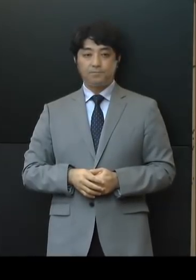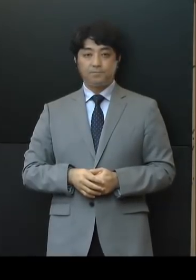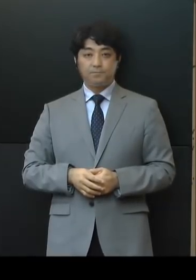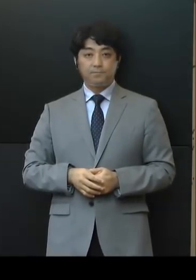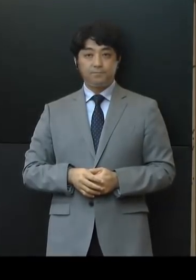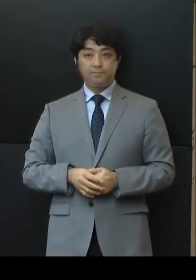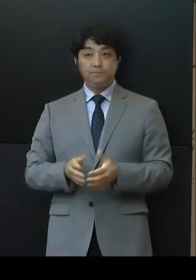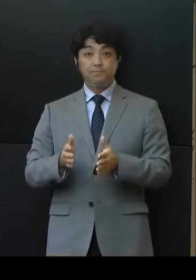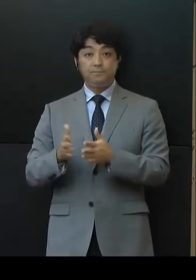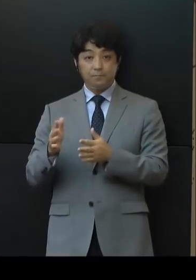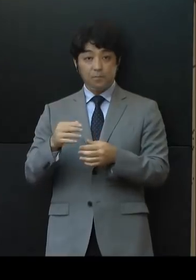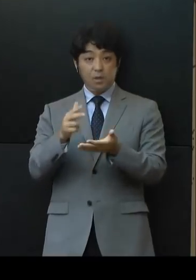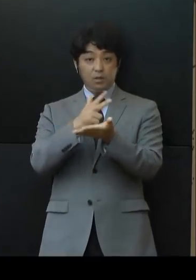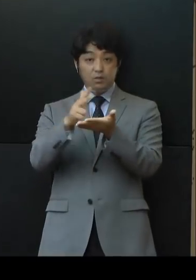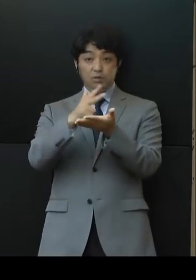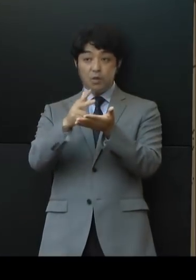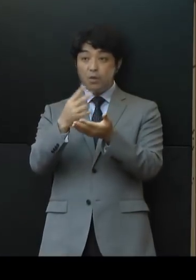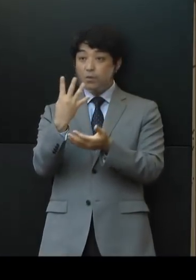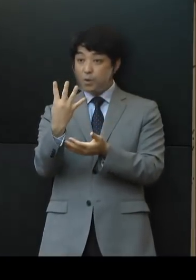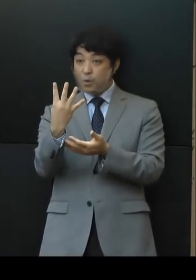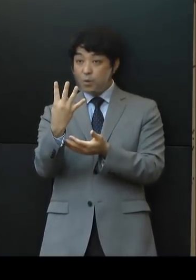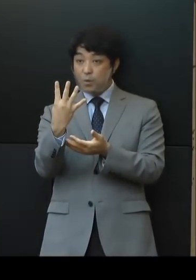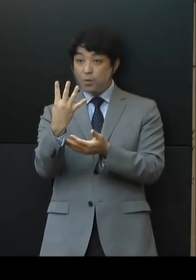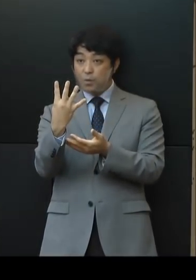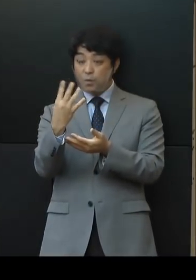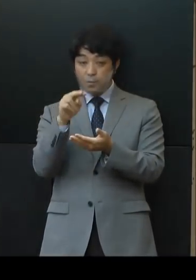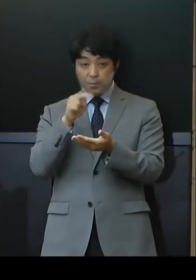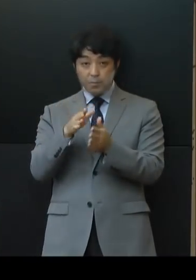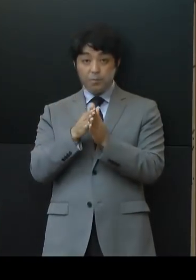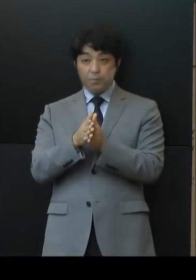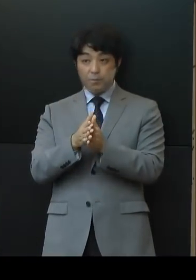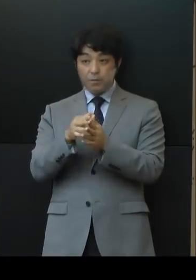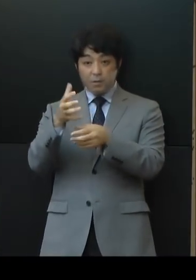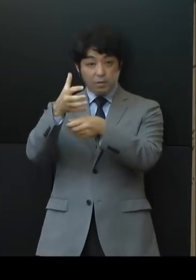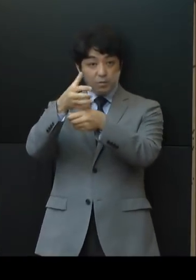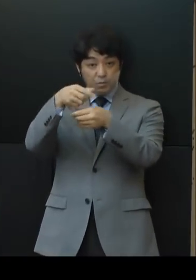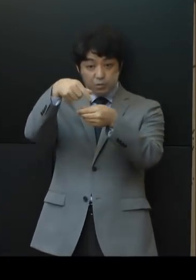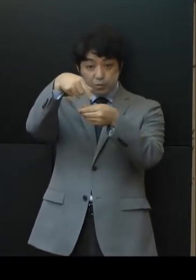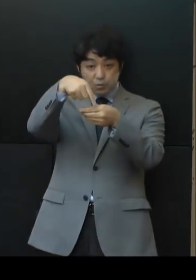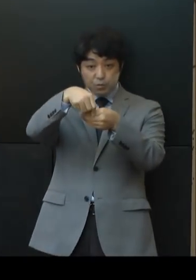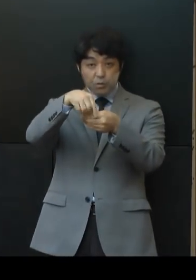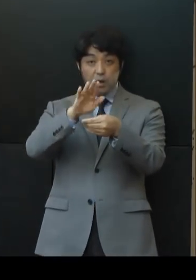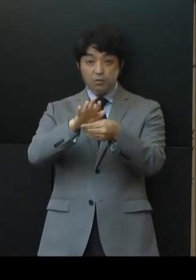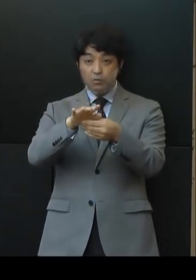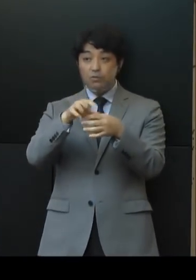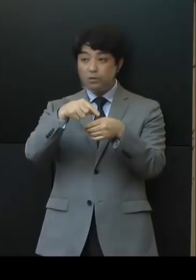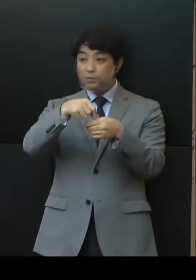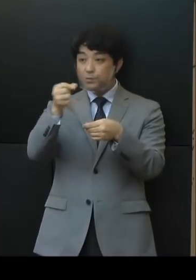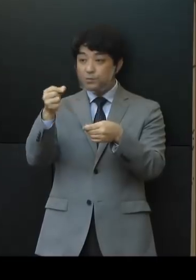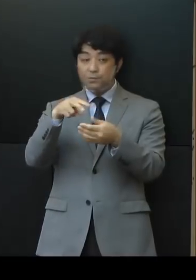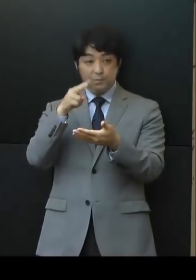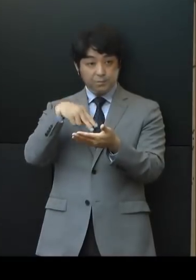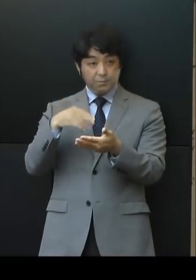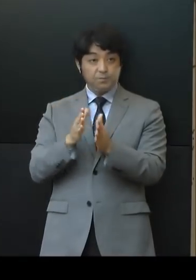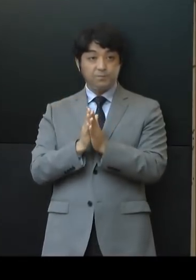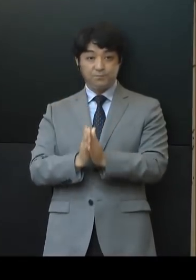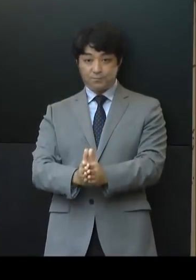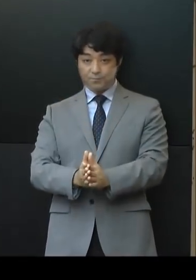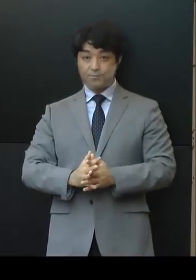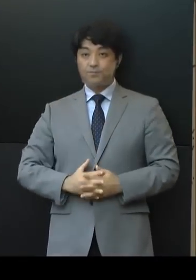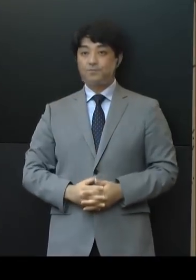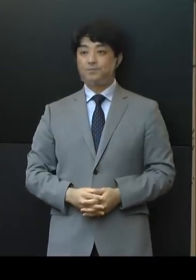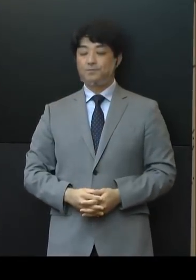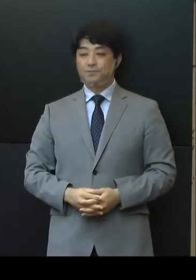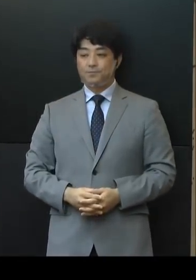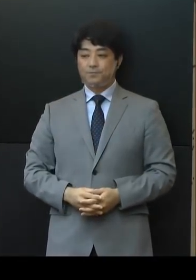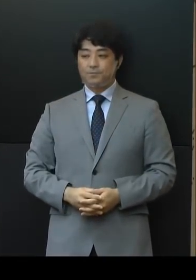はい、それでは資料4の方をご用意ください。クリップ止めになっておりますのでクリップをお外しになってですね参照しながら